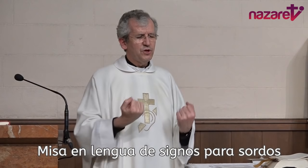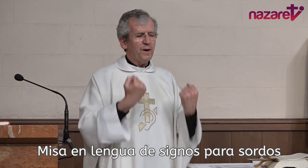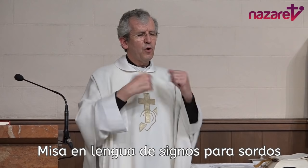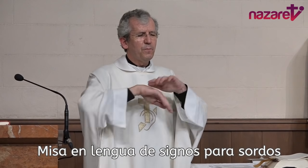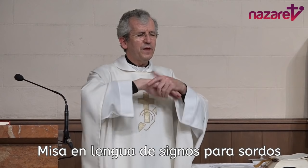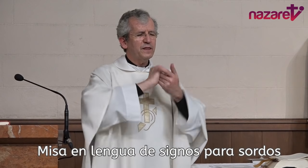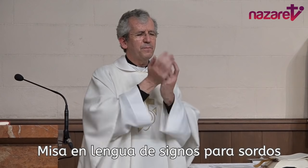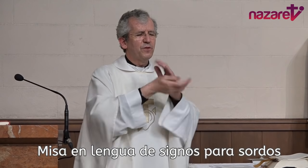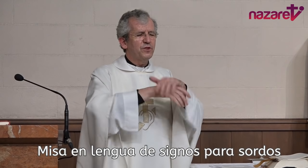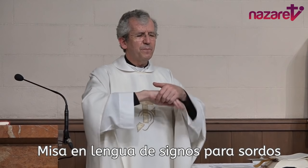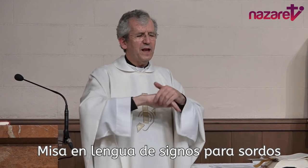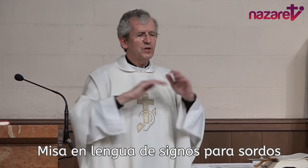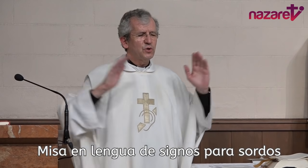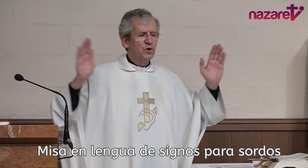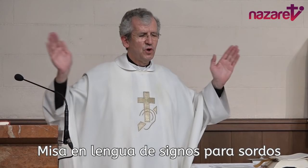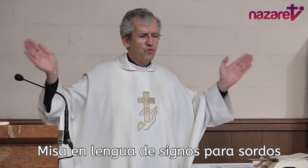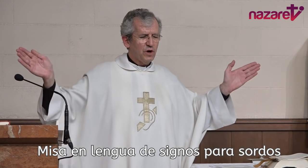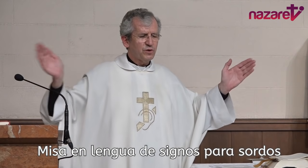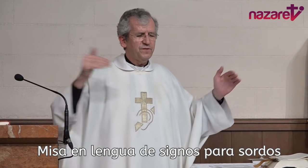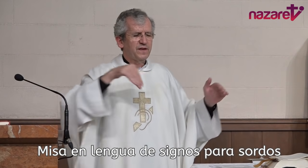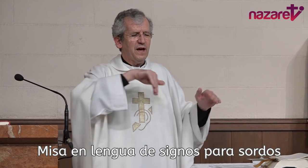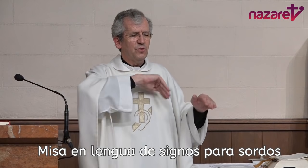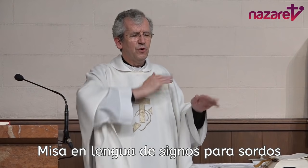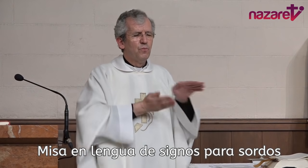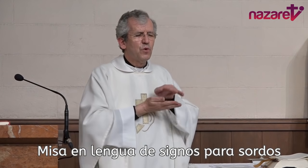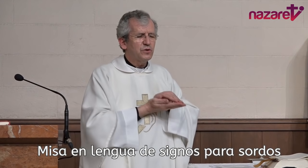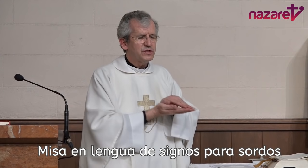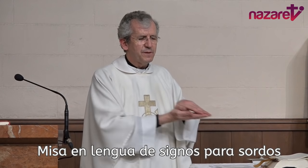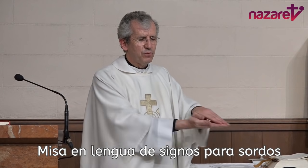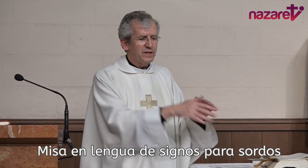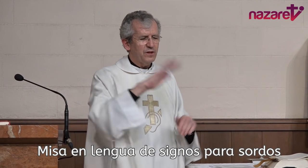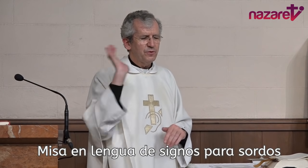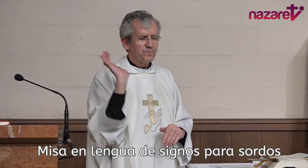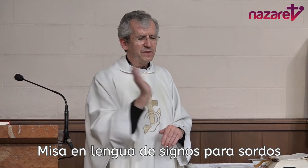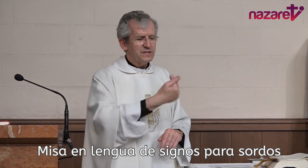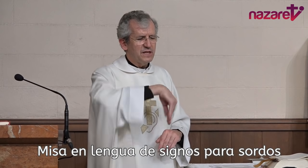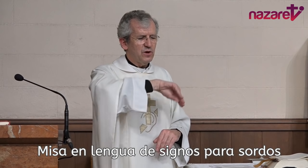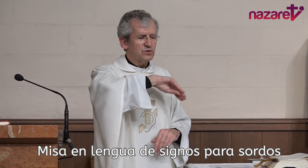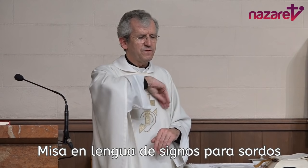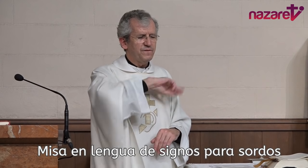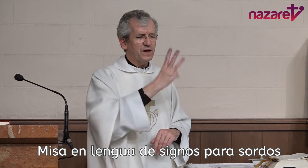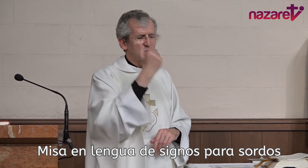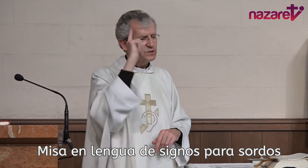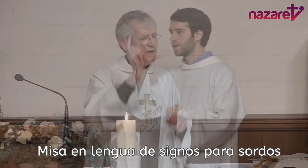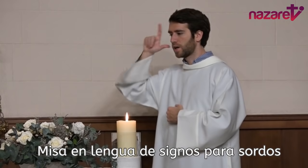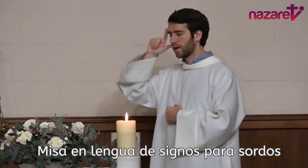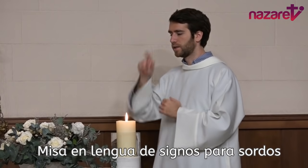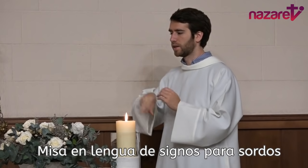padeció bajo el poder de Poncio Pilato, fue crucificado, muerto y sepultado, descendió a los infiernos, al tercer